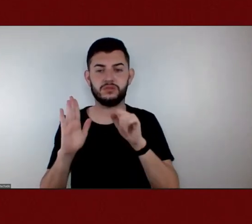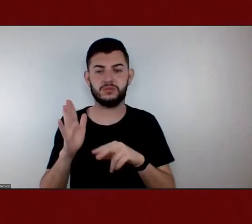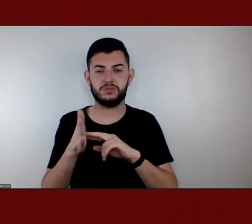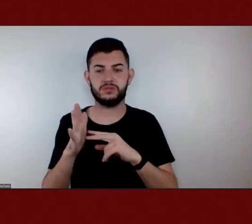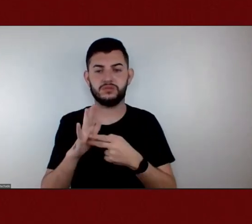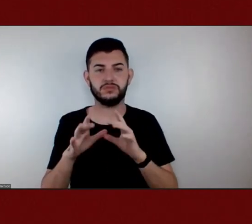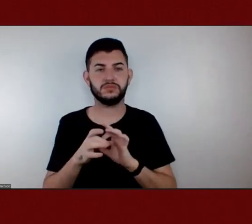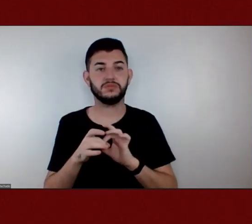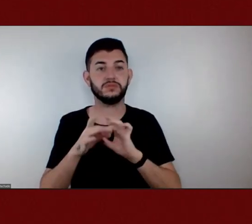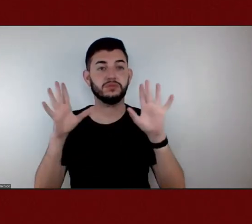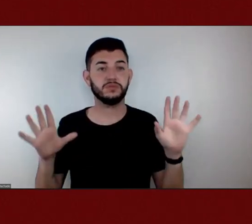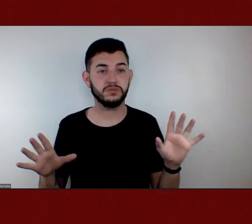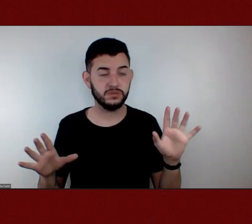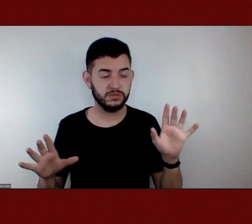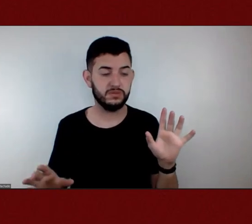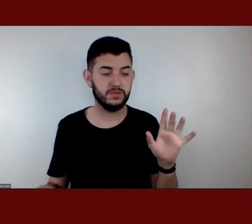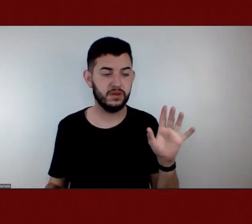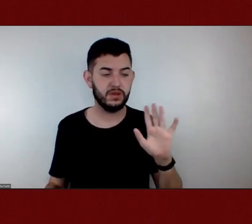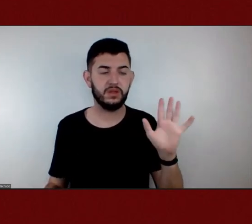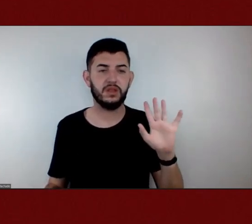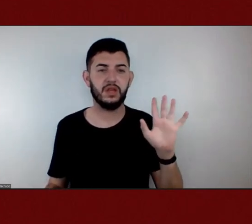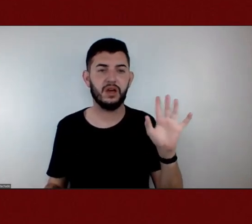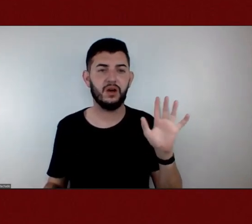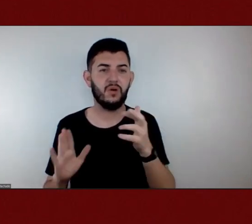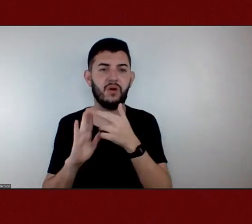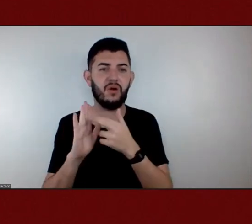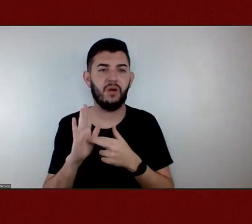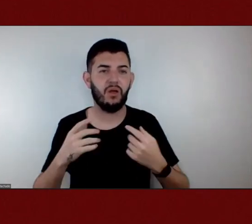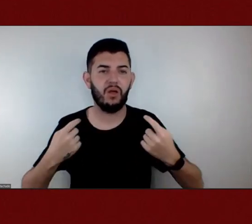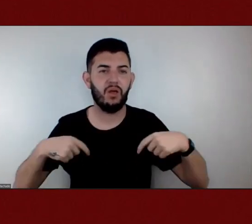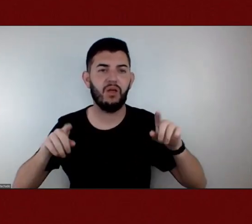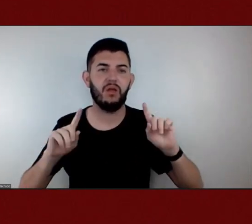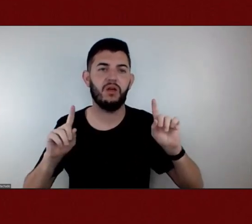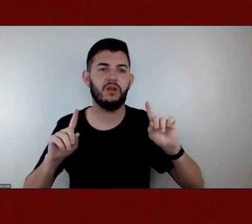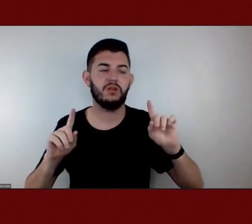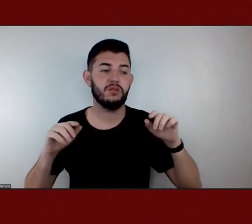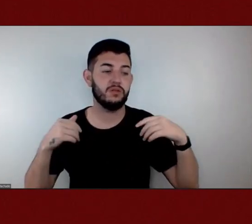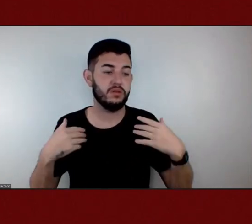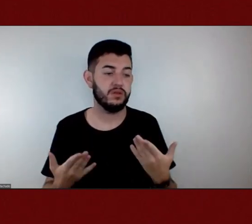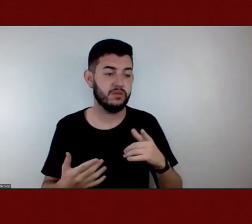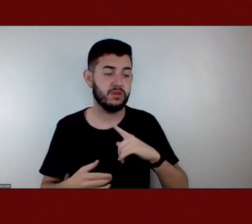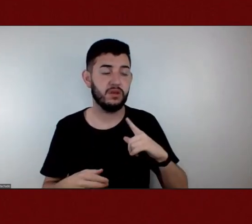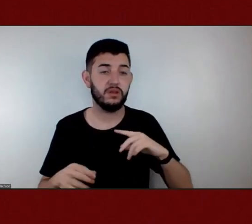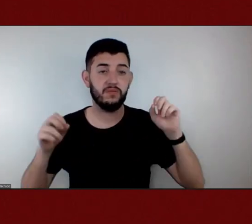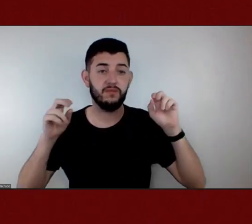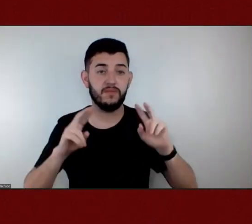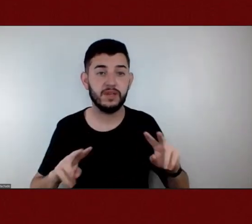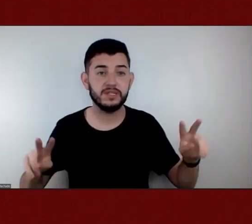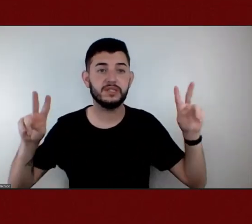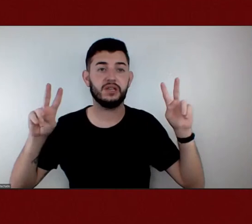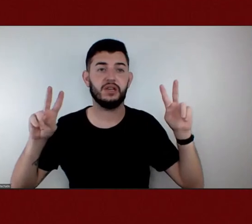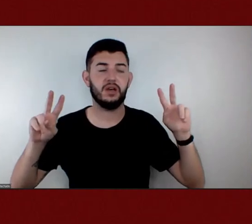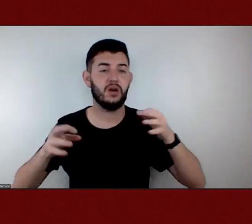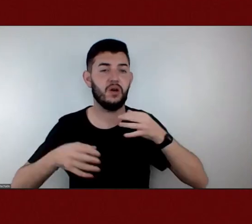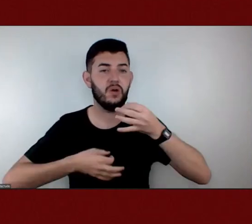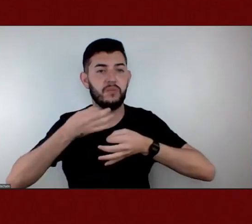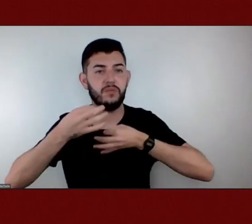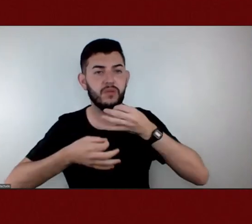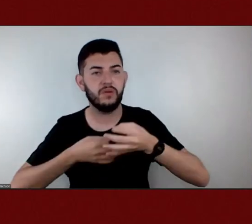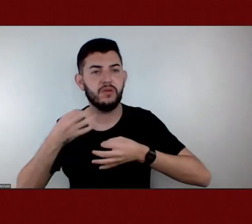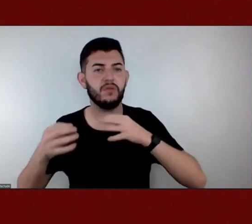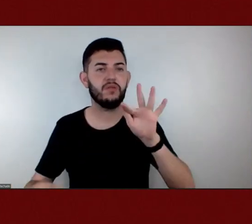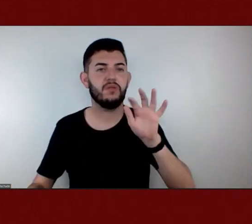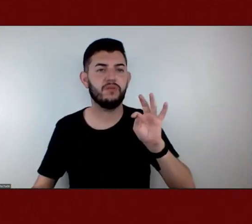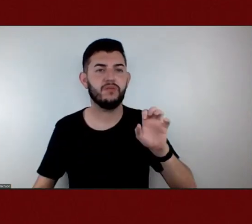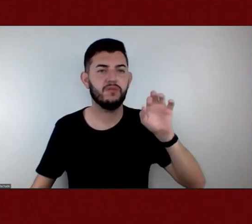da necessidade. Então, toda esta visão, esses valores de fraternidade, de internacionalismo, da